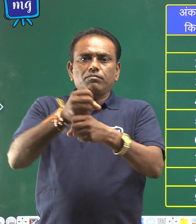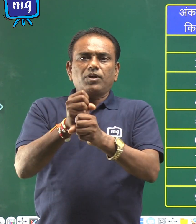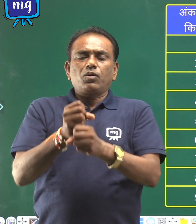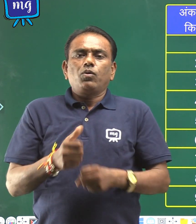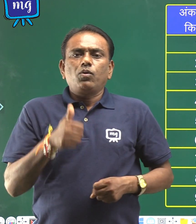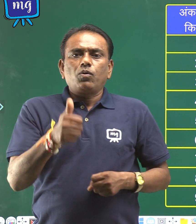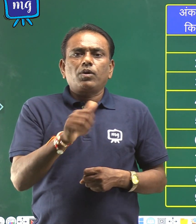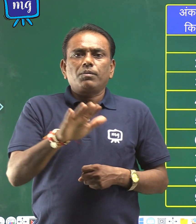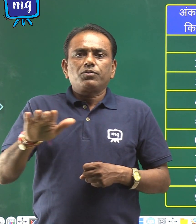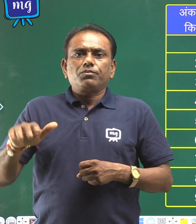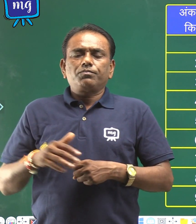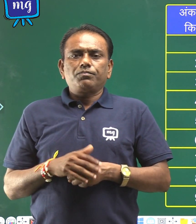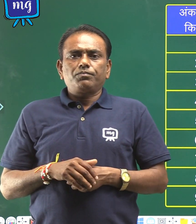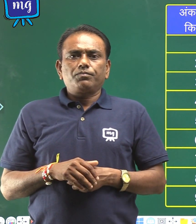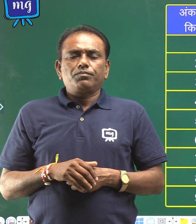ठीक है बच्चों,